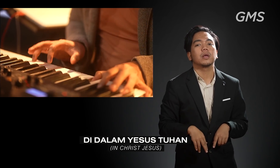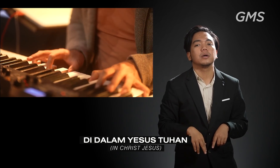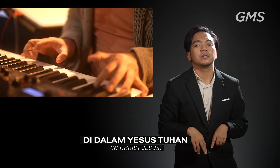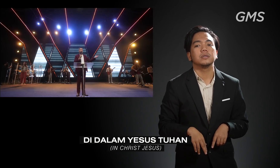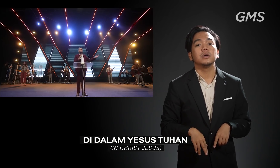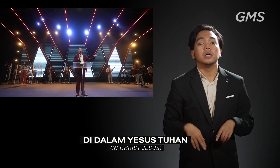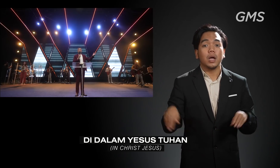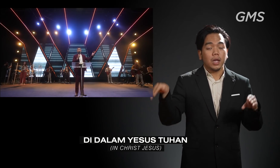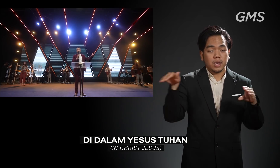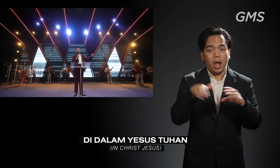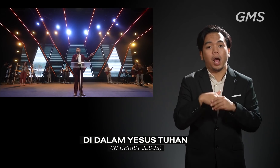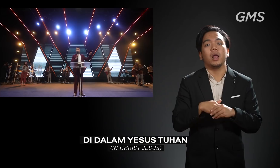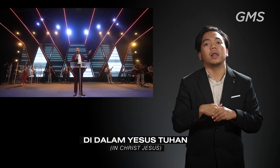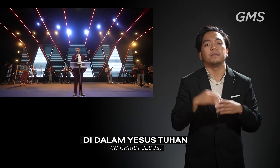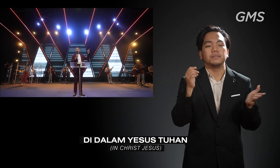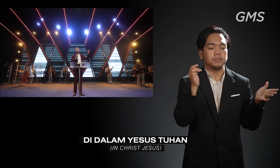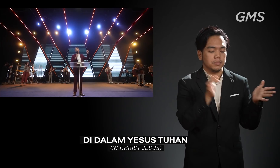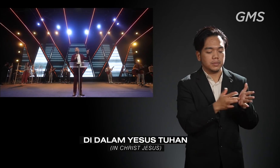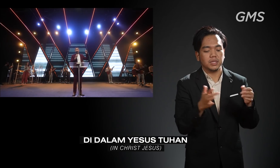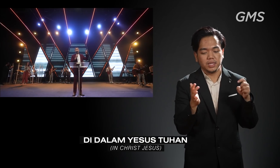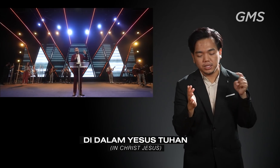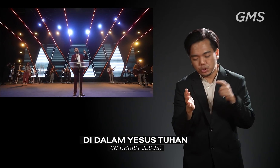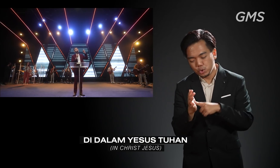Tuhan. Di dalam